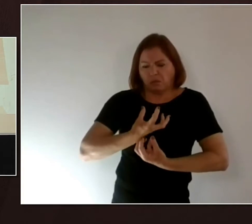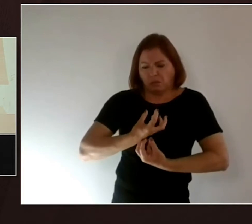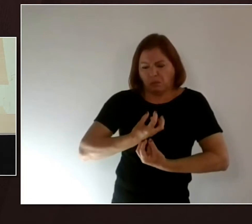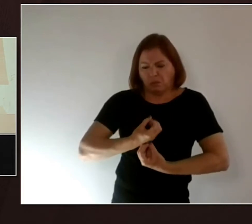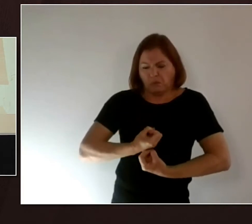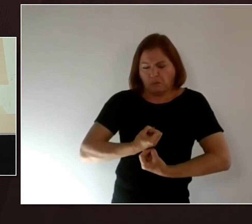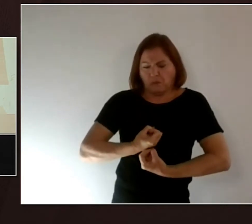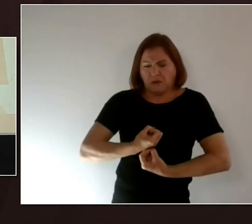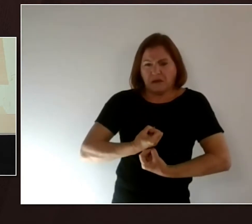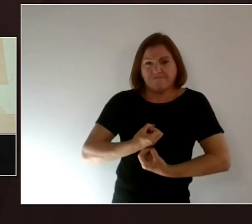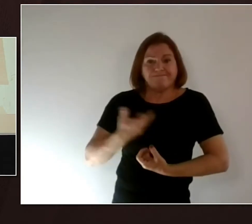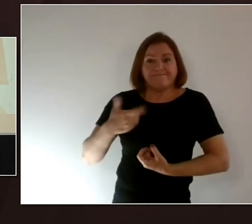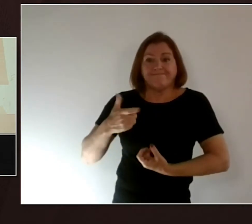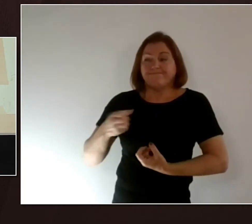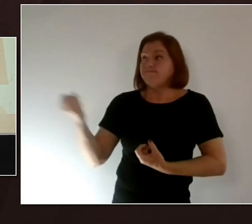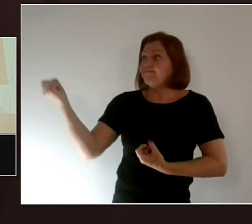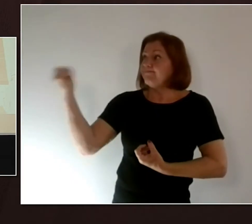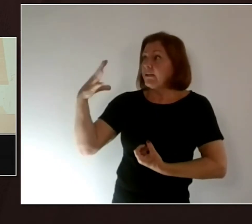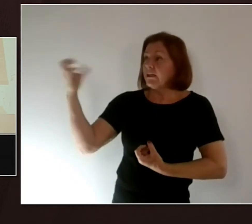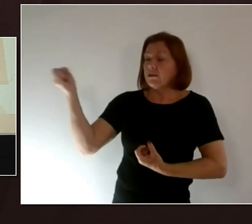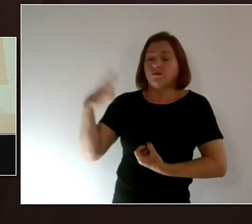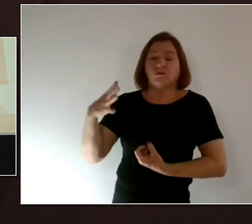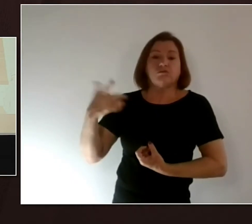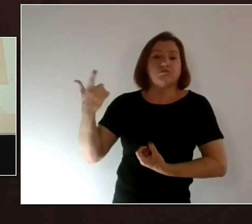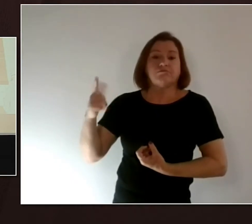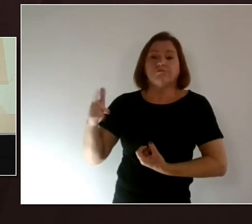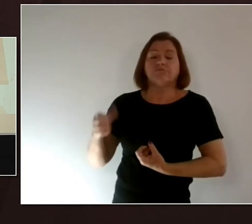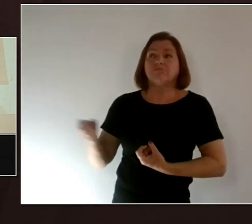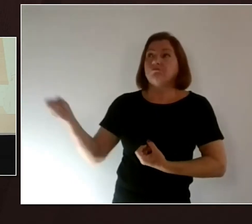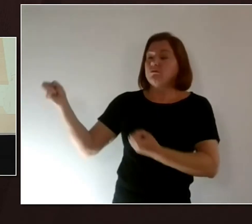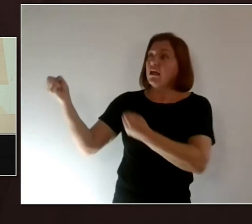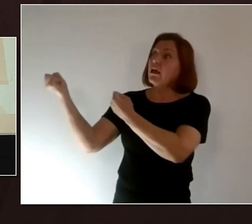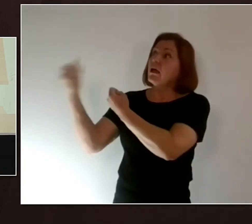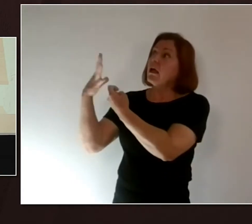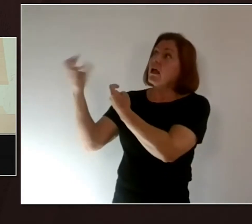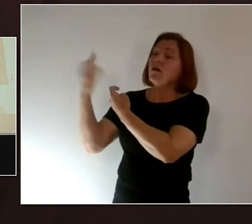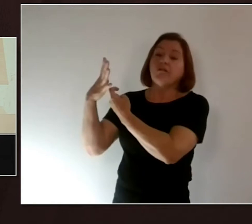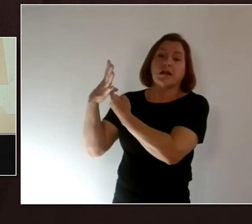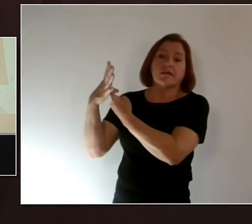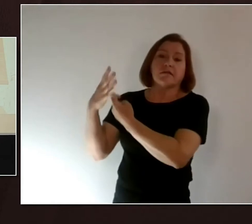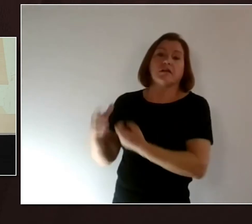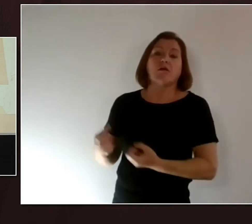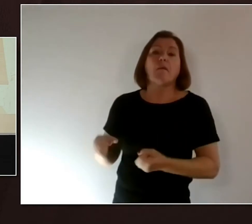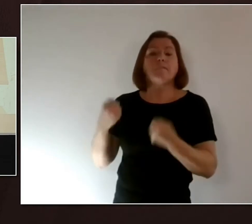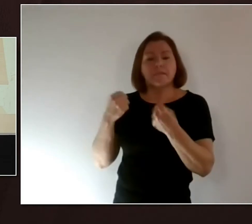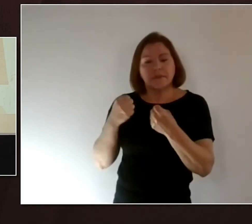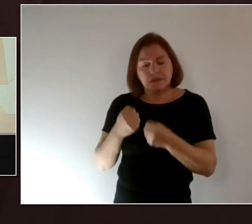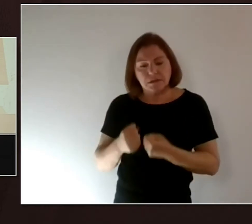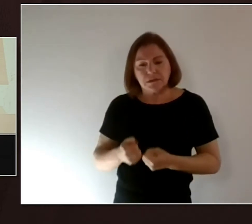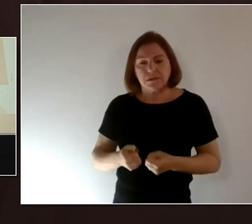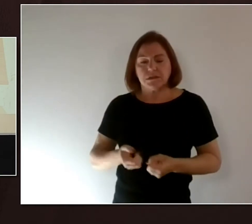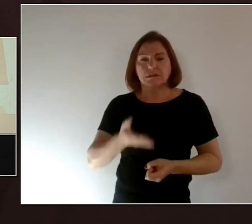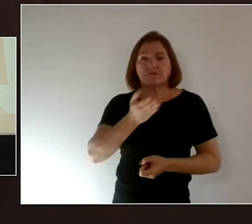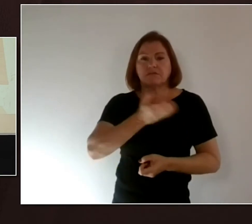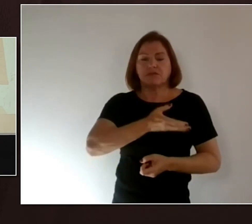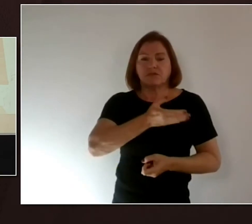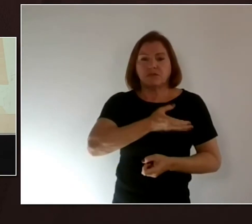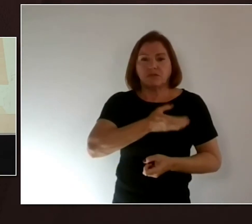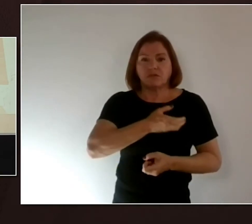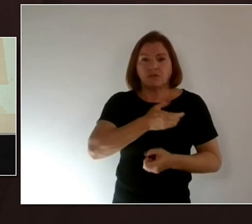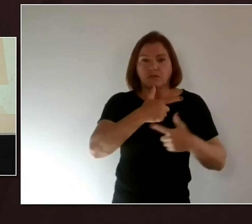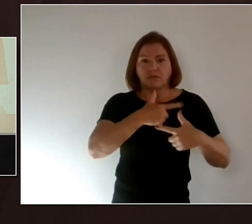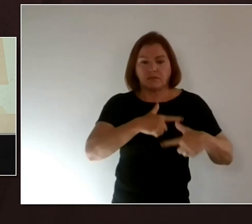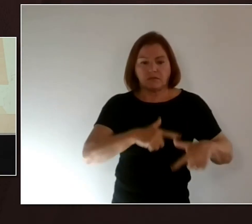não tem luz. É ou não é? Então, irmãos, temos que manter esse amor. Tudo que